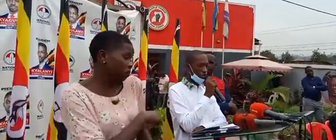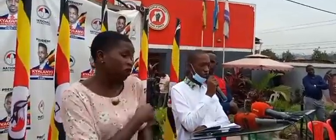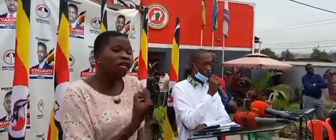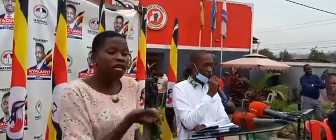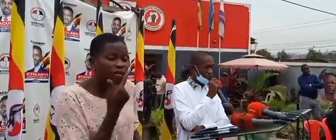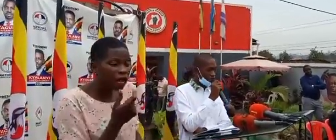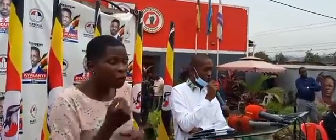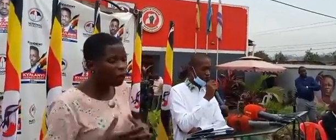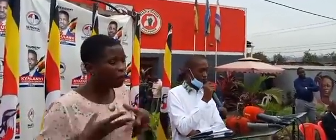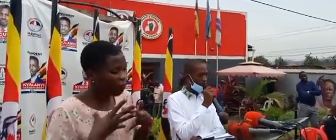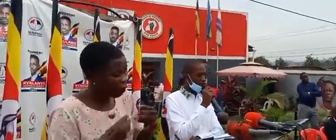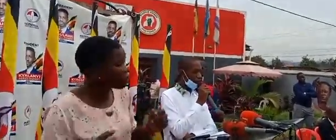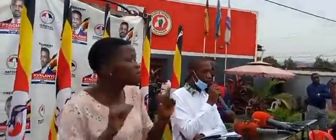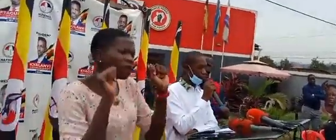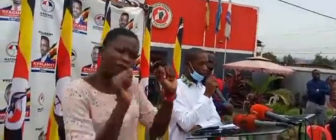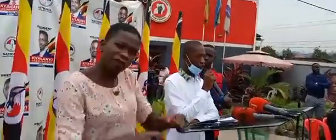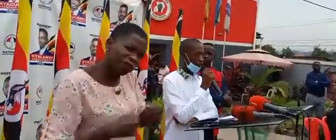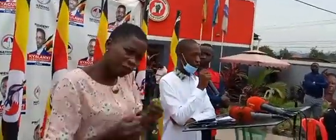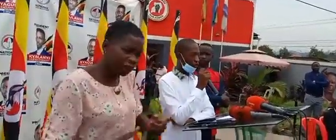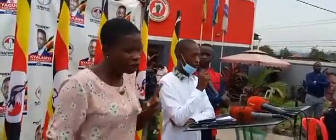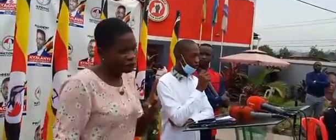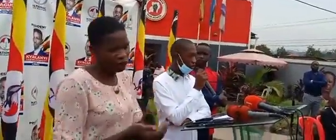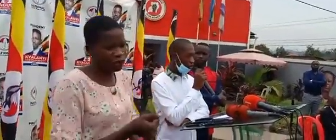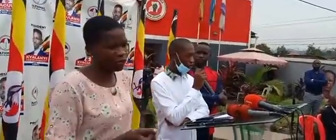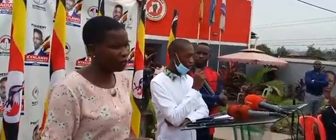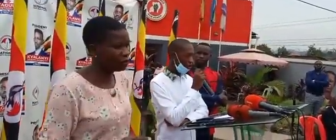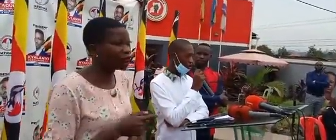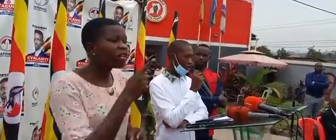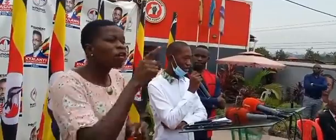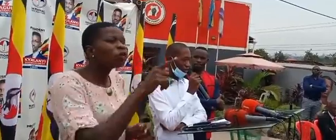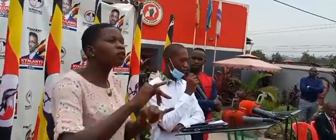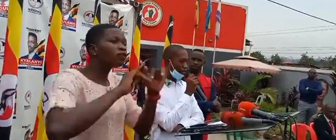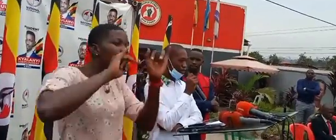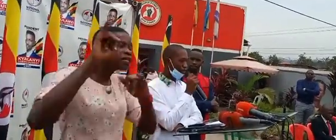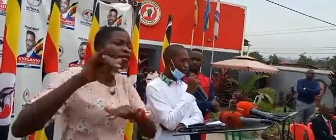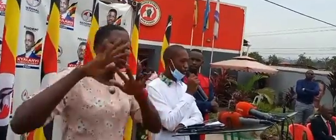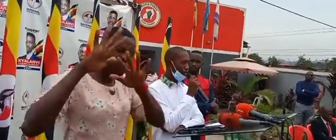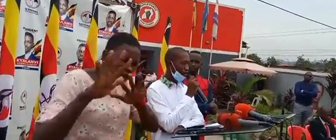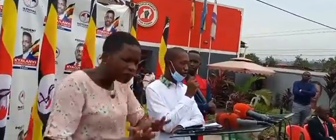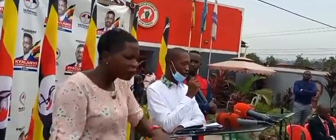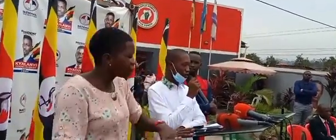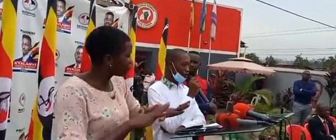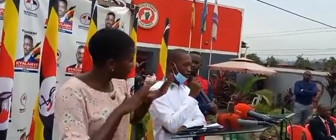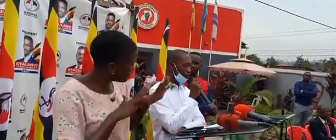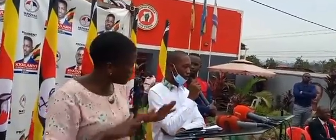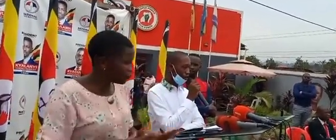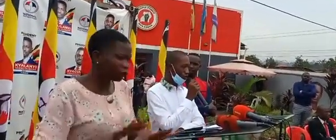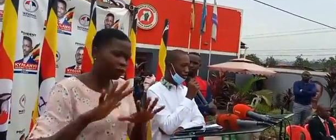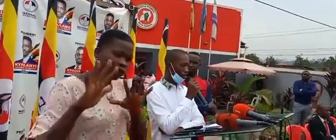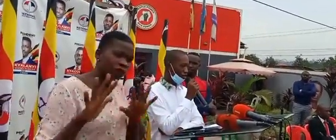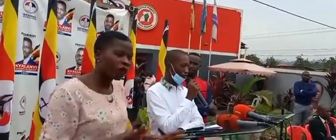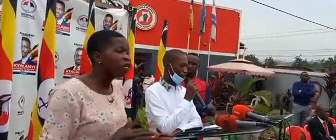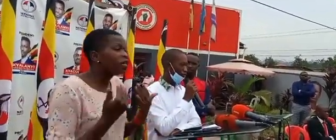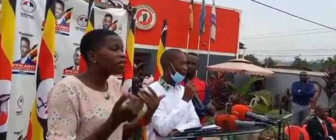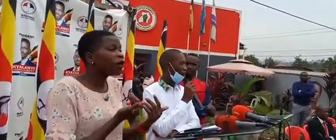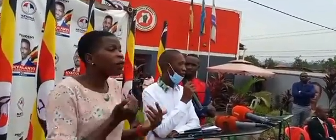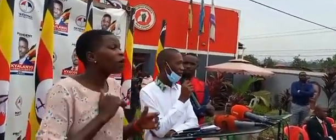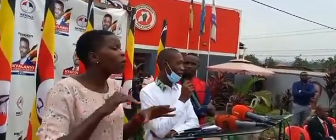li bujanja ye chitalia so wele yo nobona wana bana fembela jebali mjatua wale semu